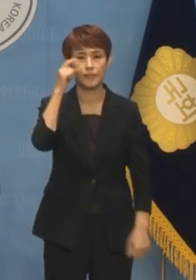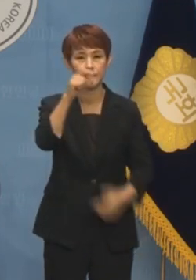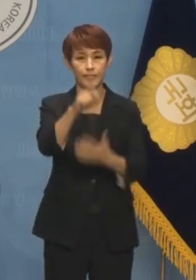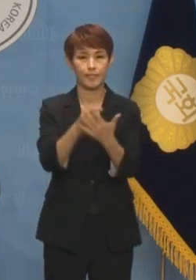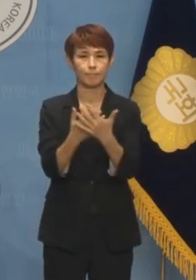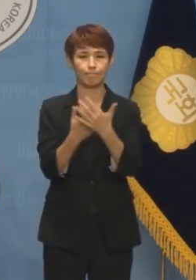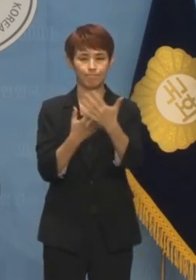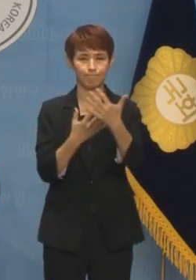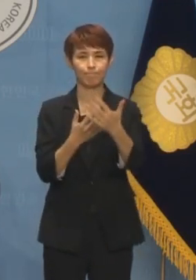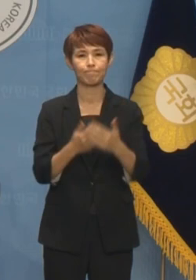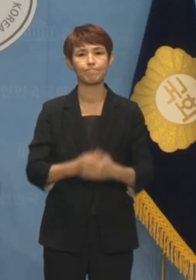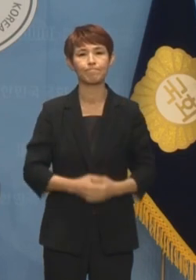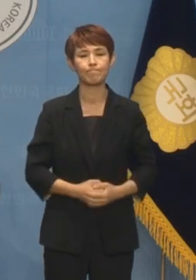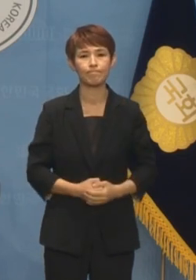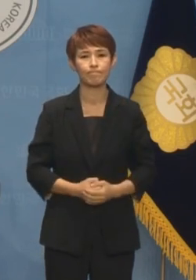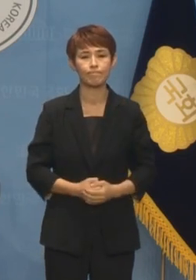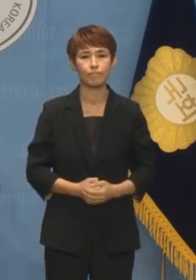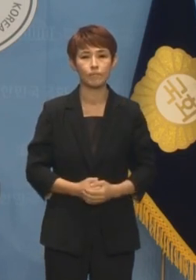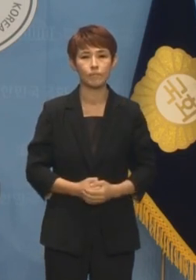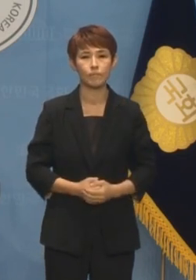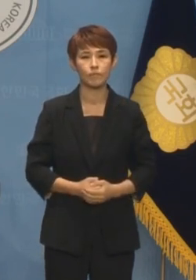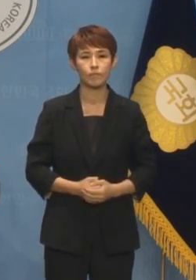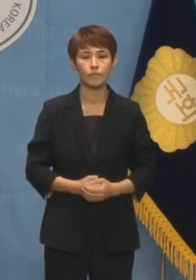기자회견을 급하게 잡게 됐습니다.